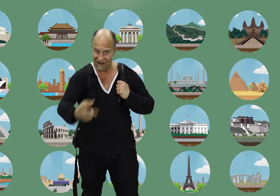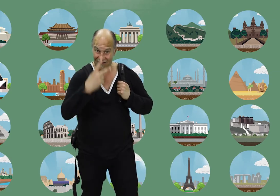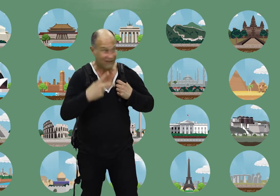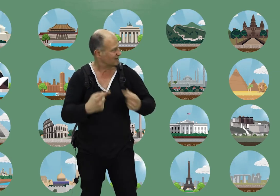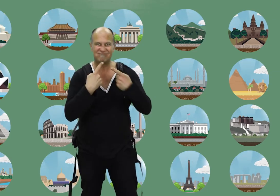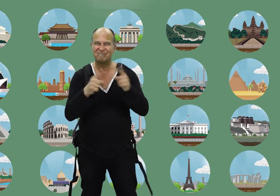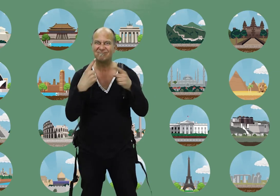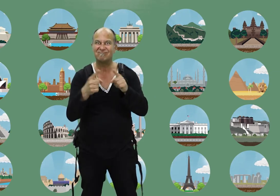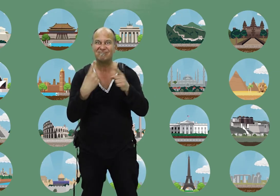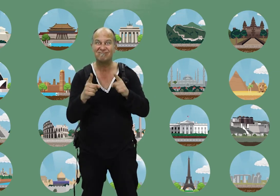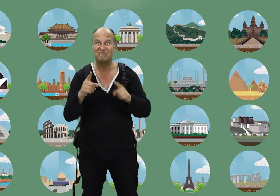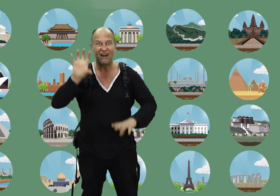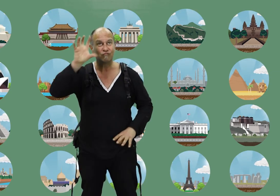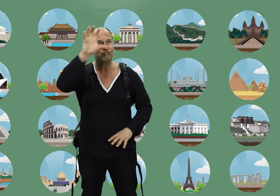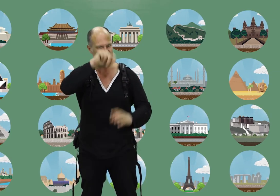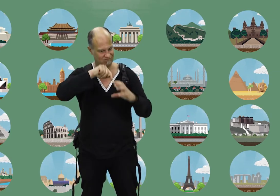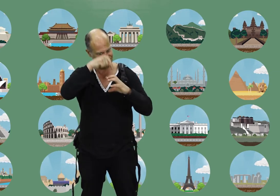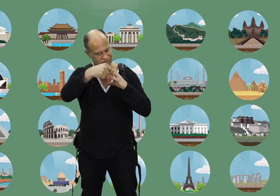Wow, fremde Länder,